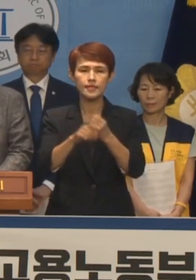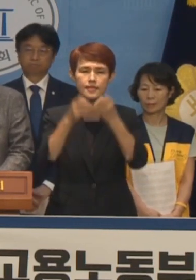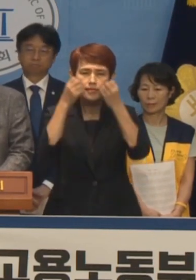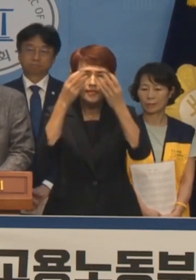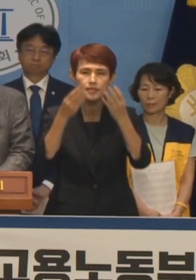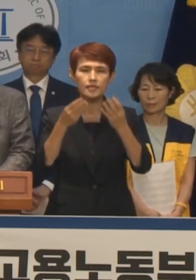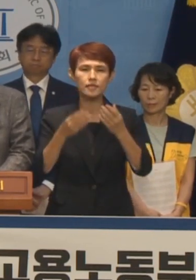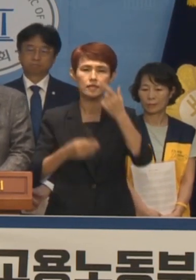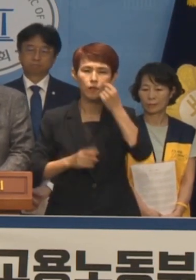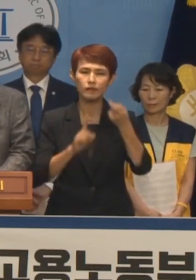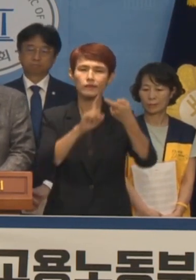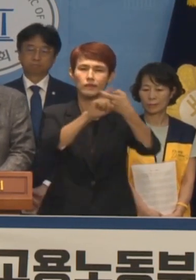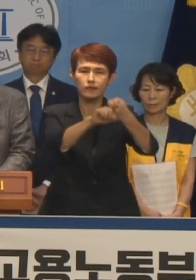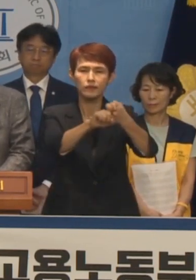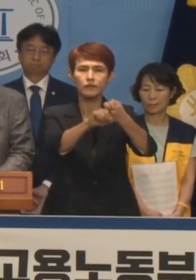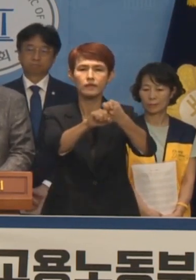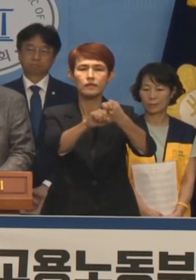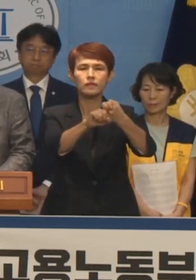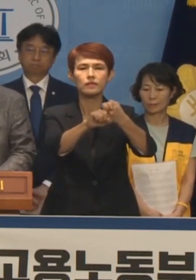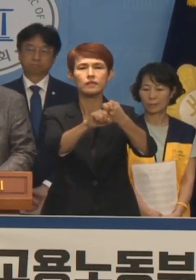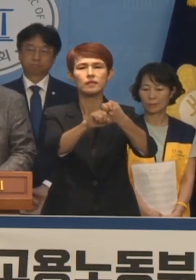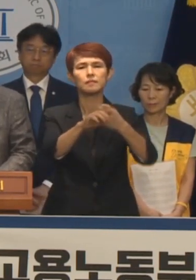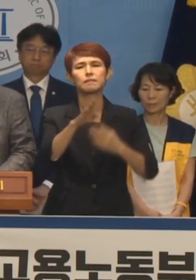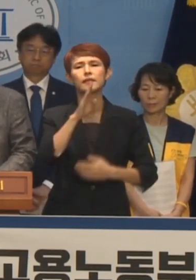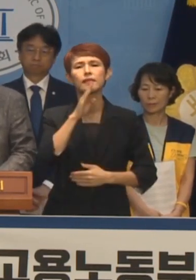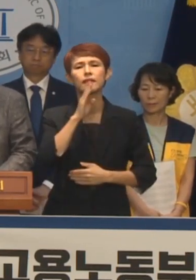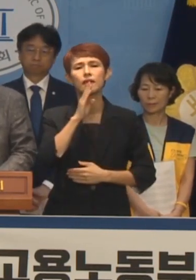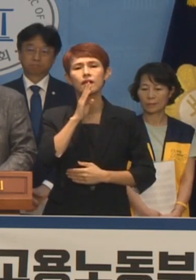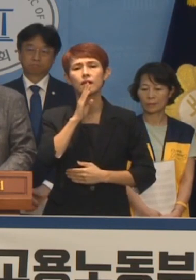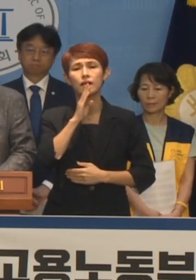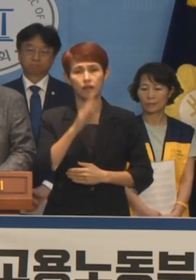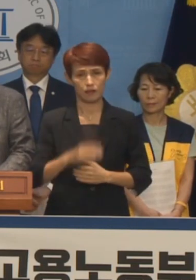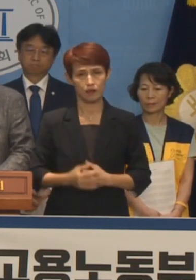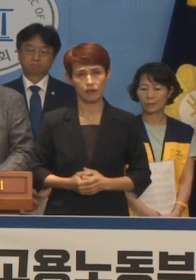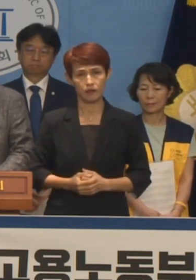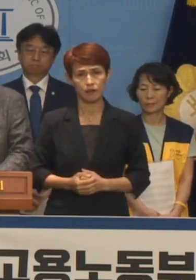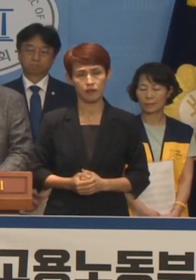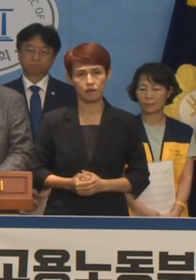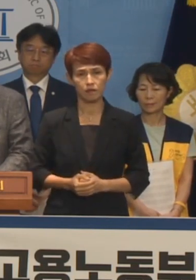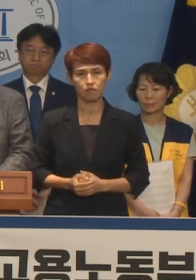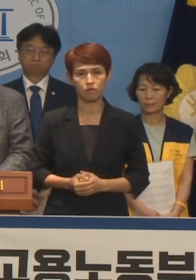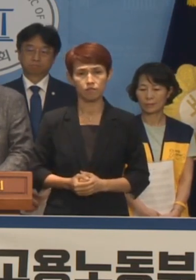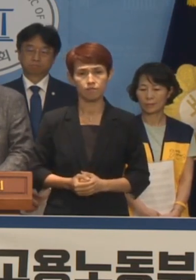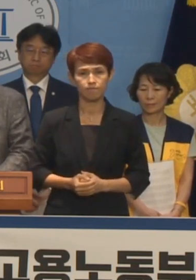매국 세력이라고 불러야 된다는 주장도 나오고 있습니다. 그런 관점에서 보면은